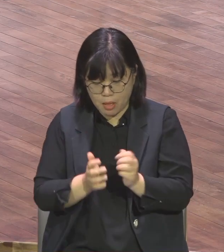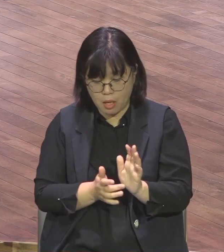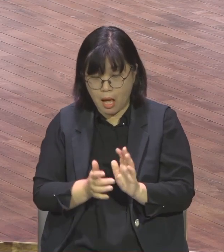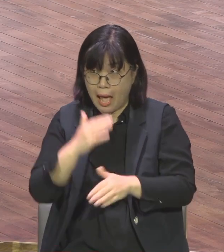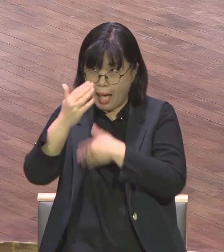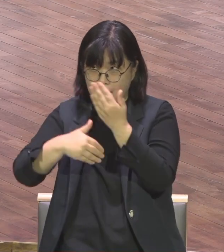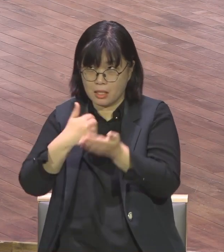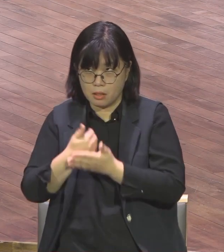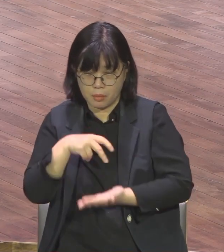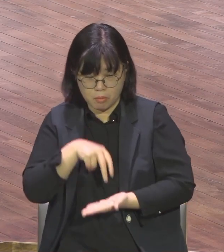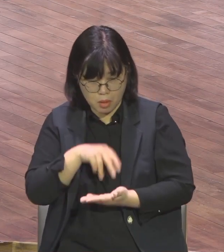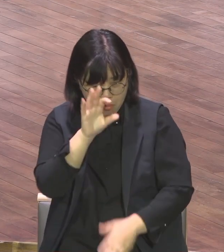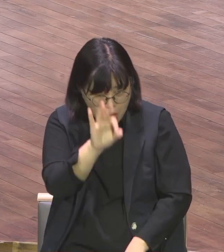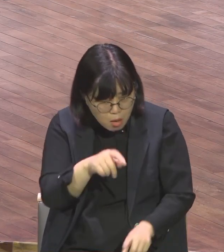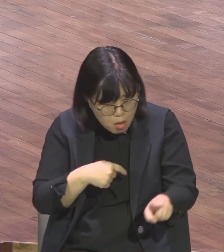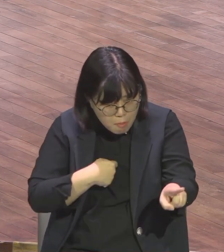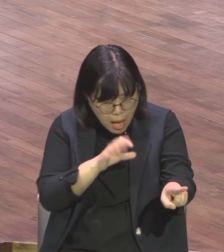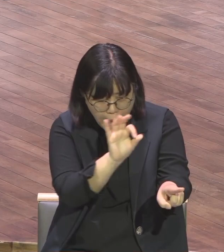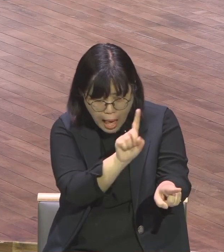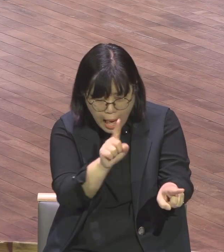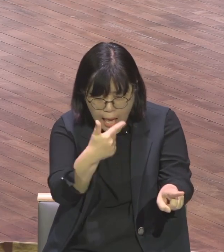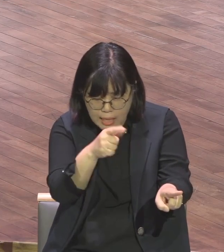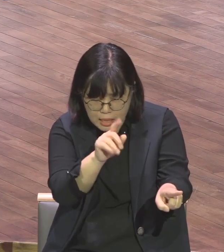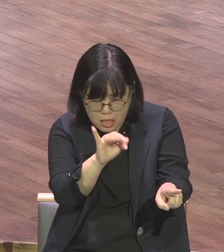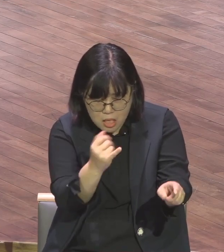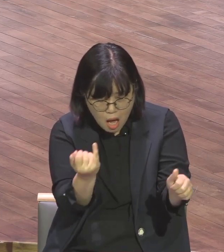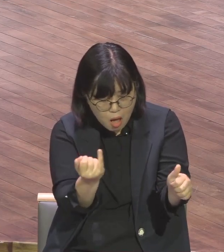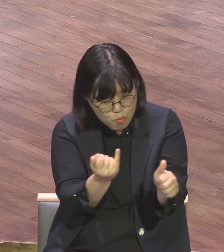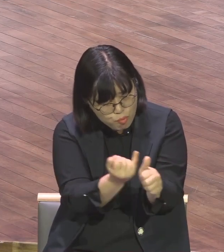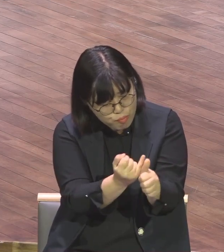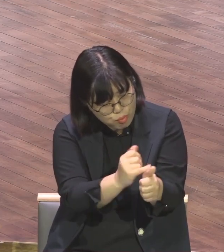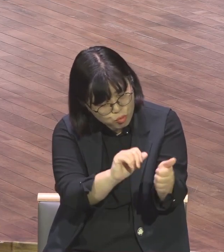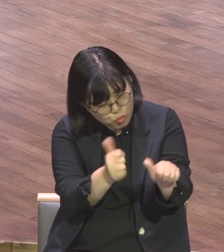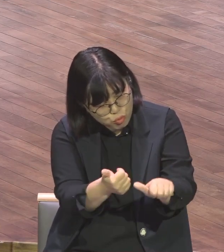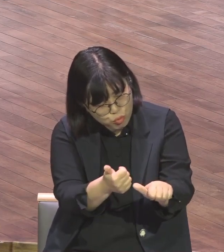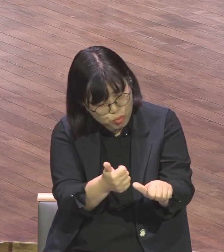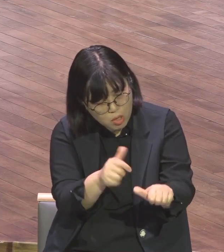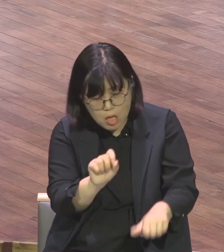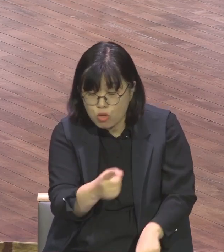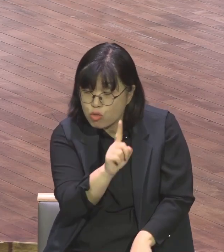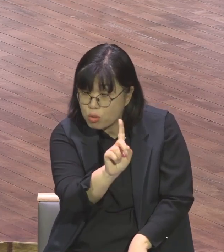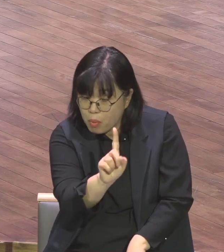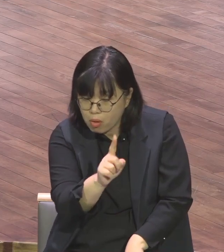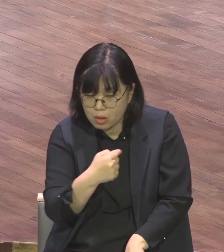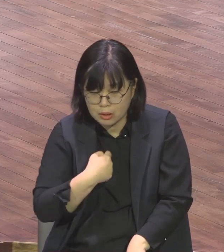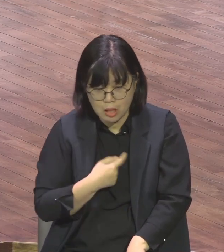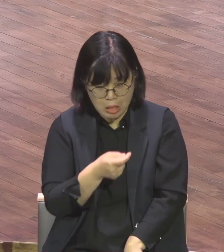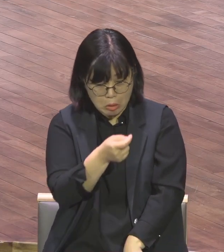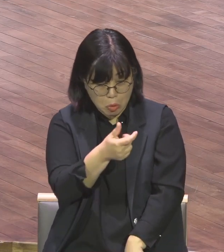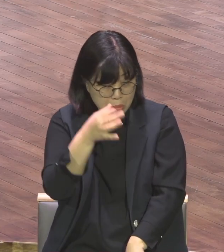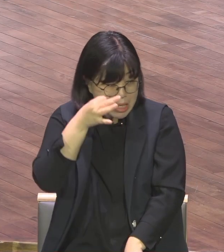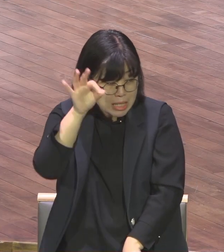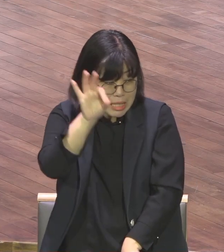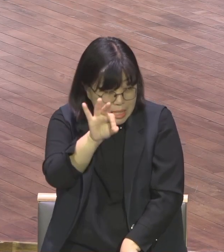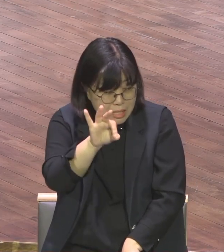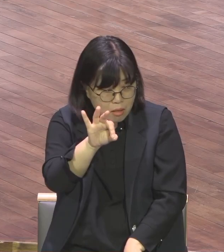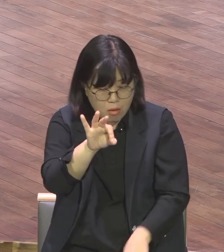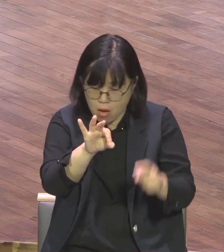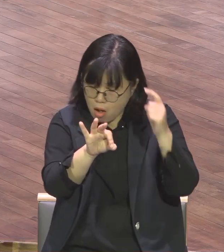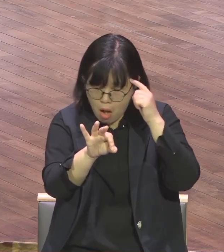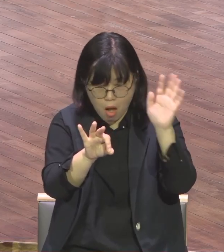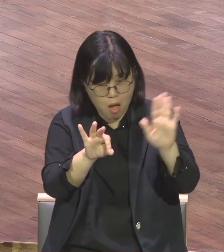우리가 사소한 것 방치해서는 안 된다. 이번 한 번만이라는 생각이 뿌리를 내리기 시작하면 나중엔 그 잡을 수